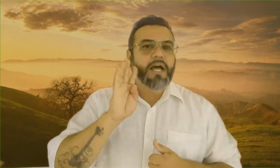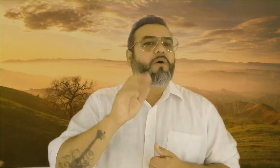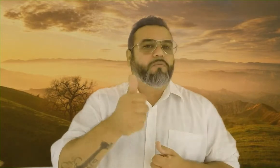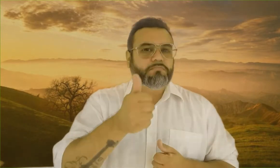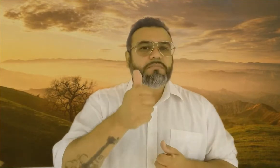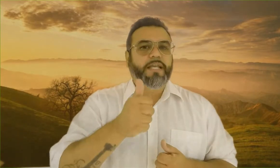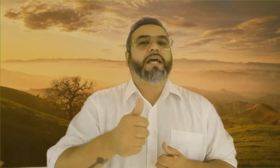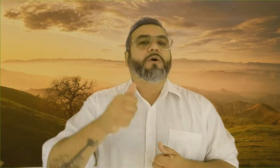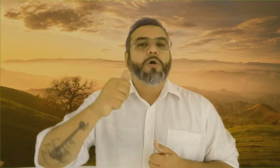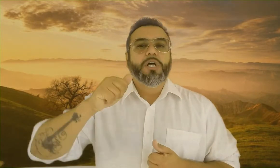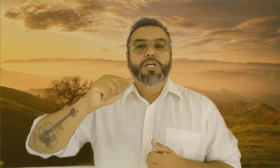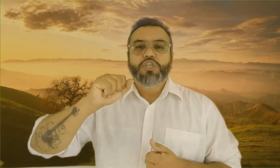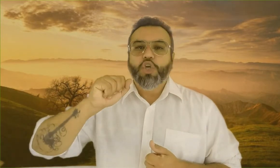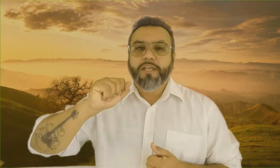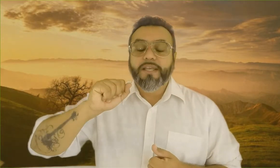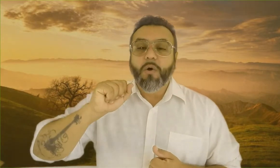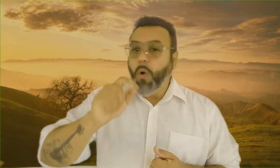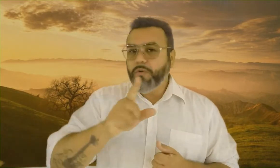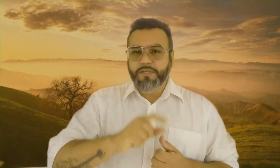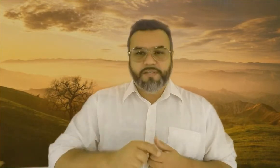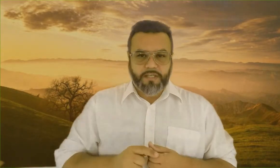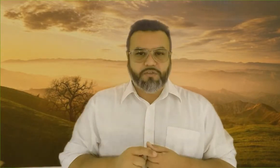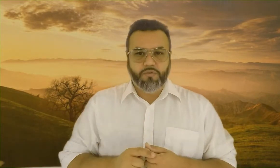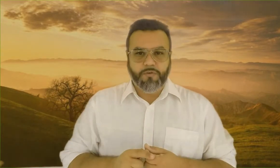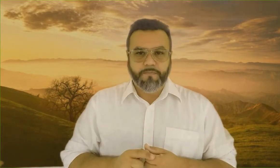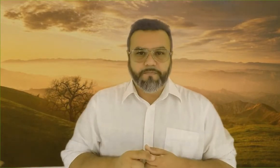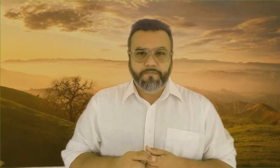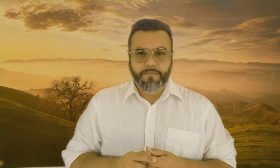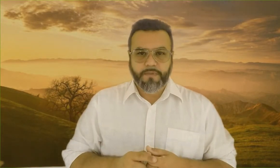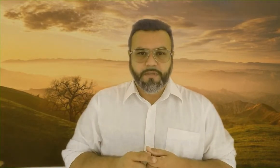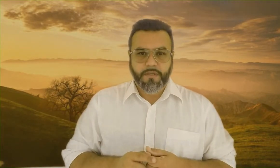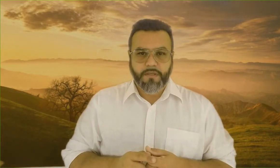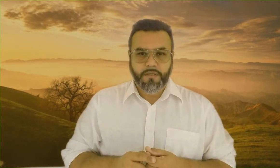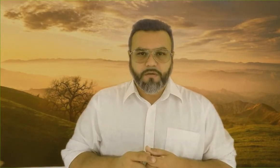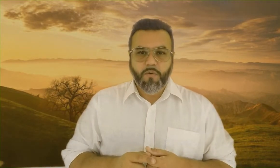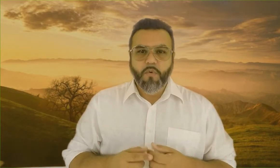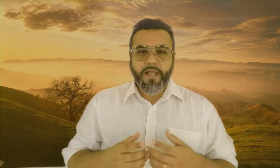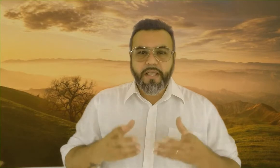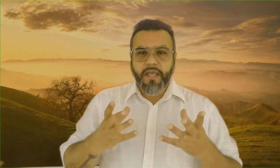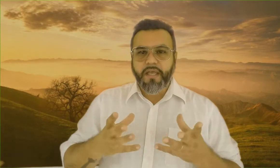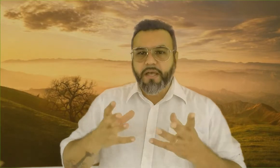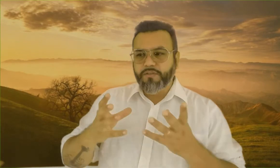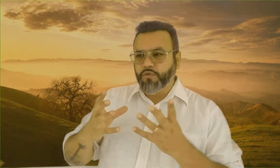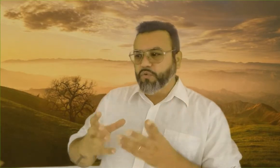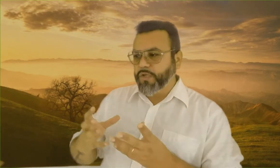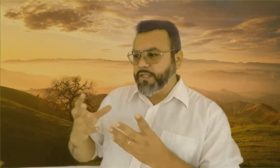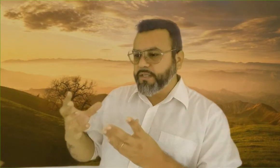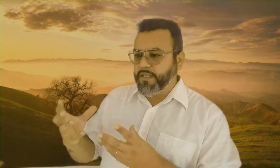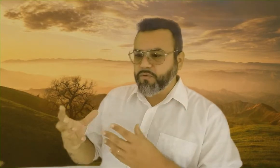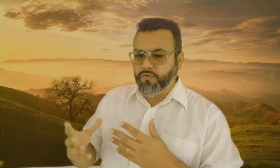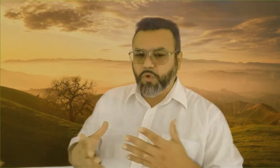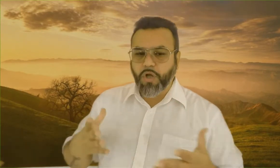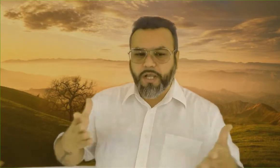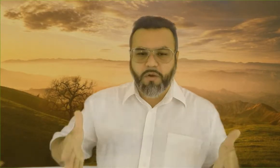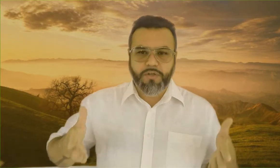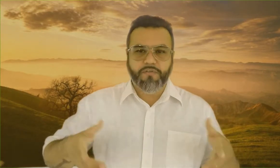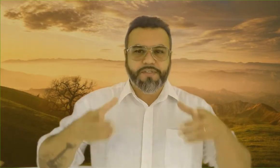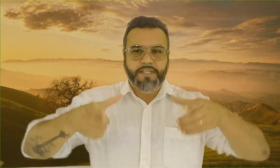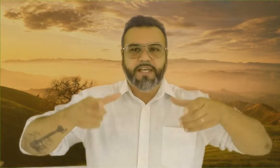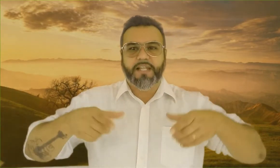Legal. Só que onde está esse surdo? Como é que é a estrutura, né, do local onde você está